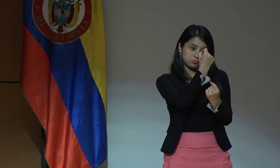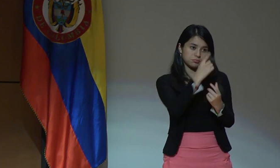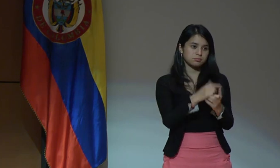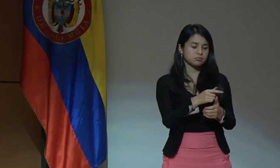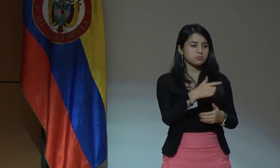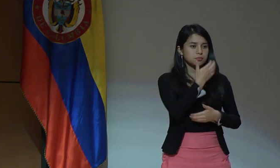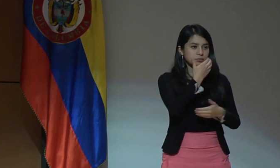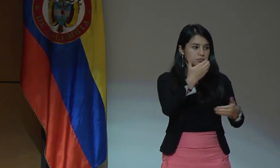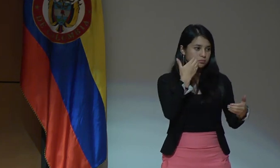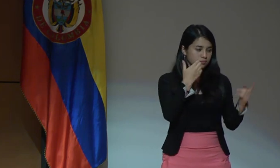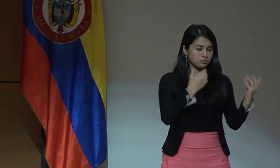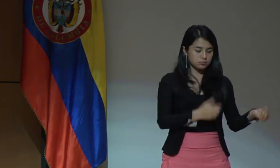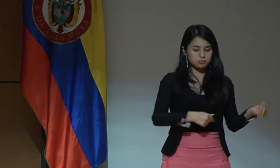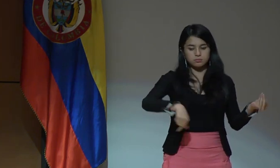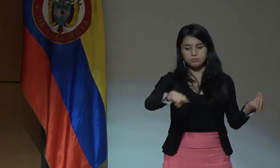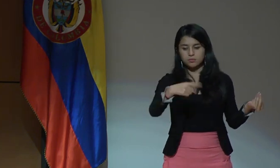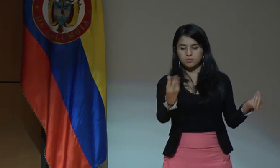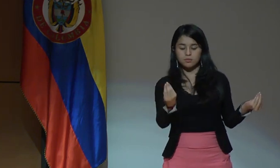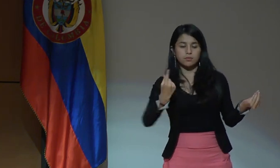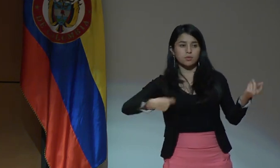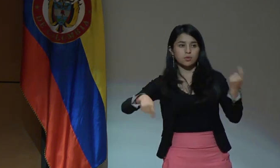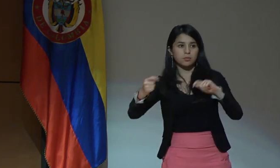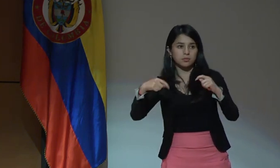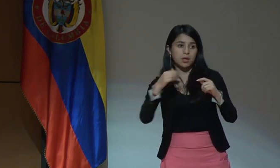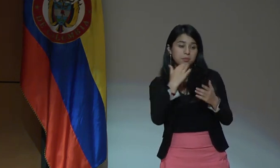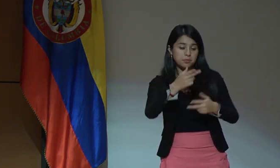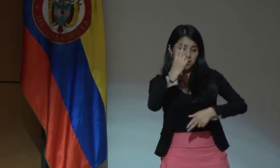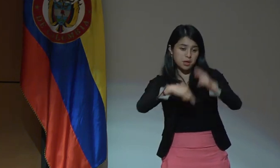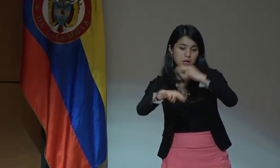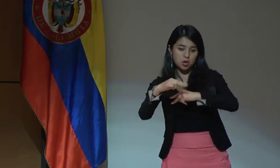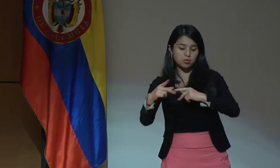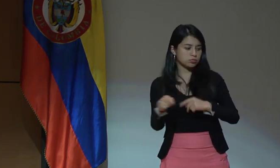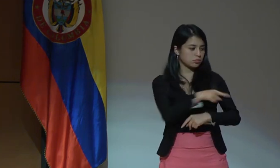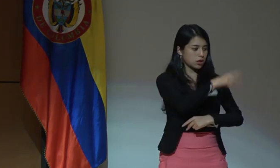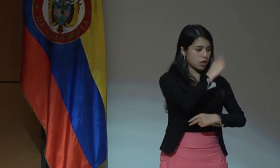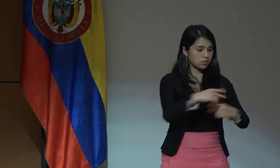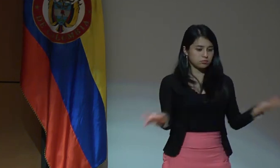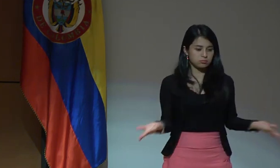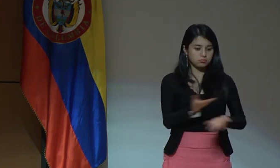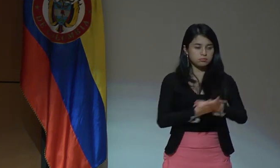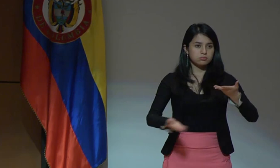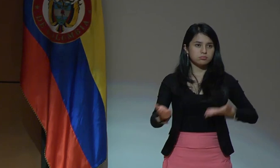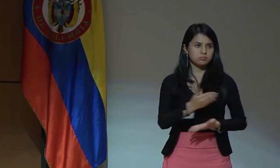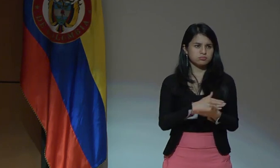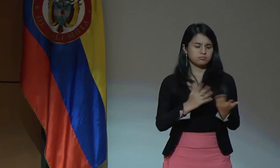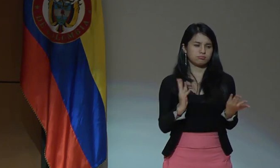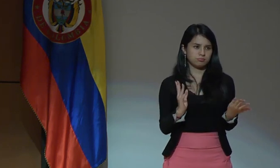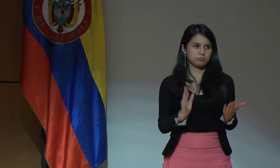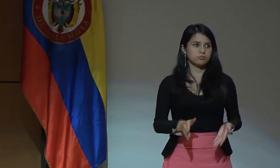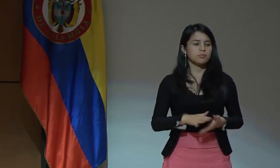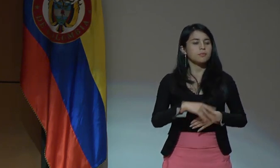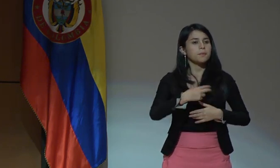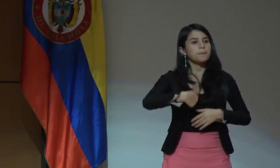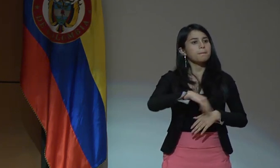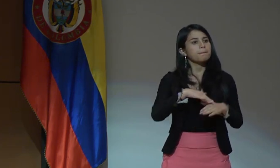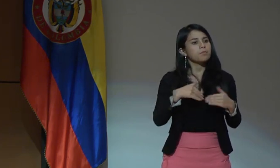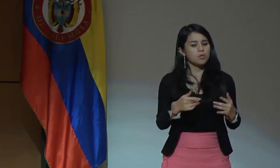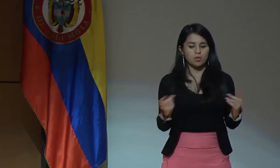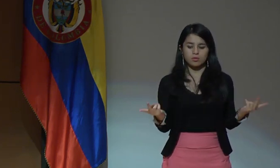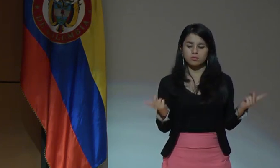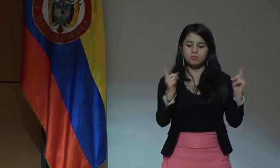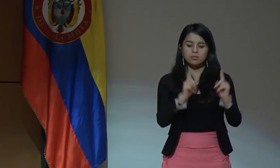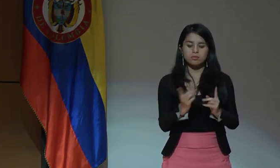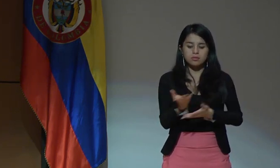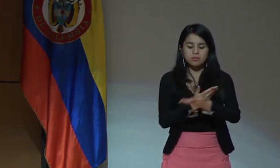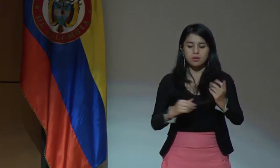prósperos comerciantes, que de pronto podían tener sus hijos compañeros de los hijos de los demás. Es decir, ¿cómo pueden convivir los